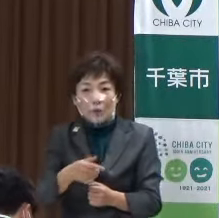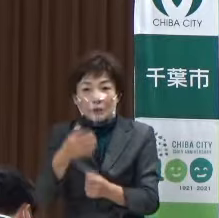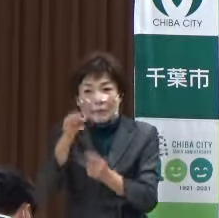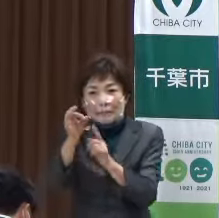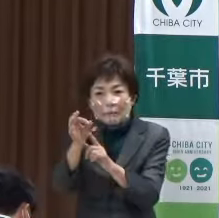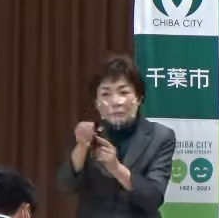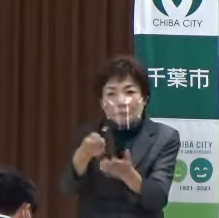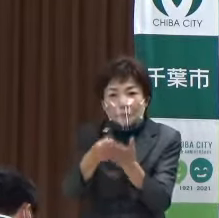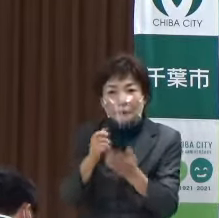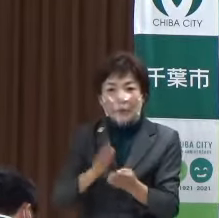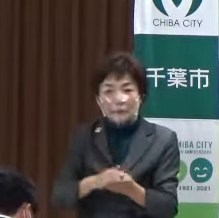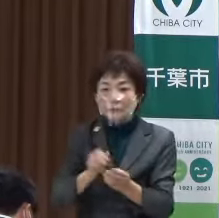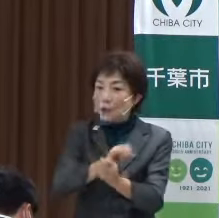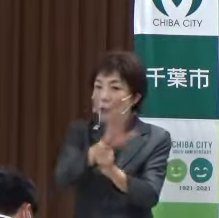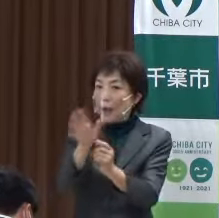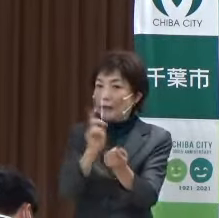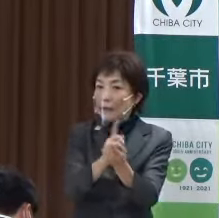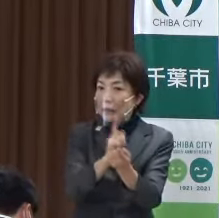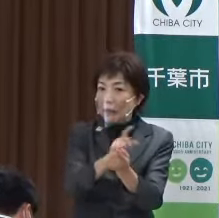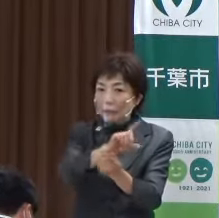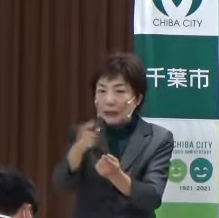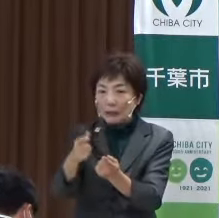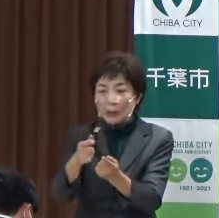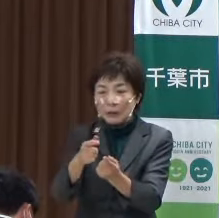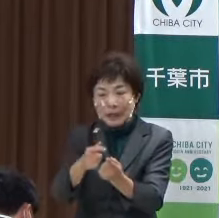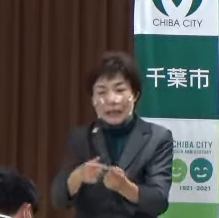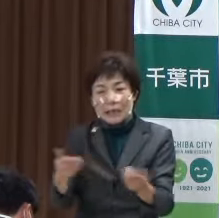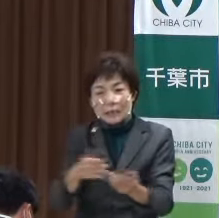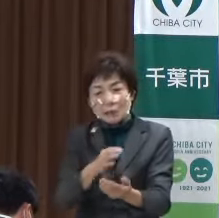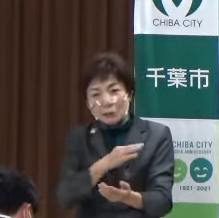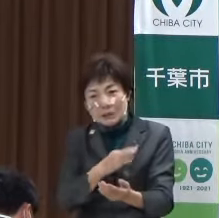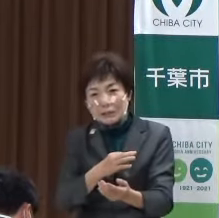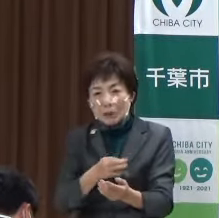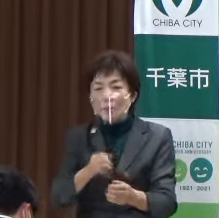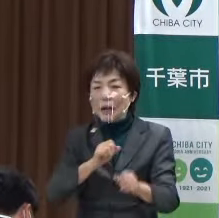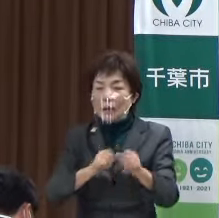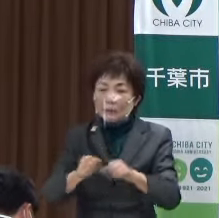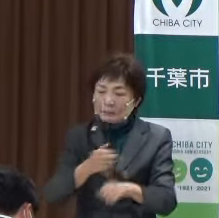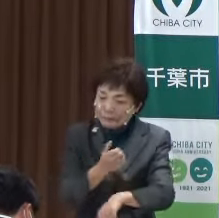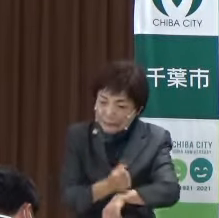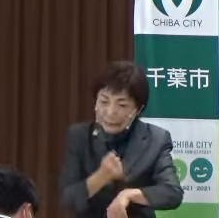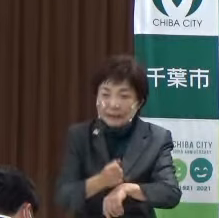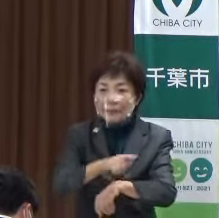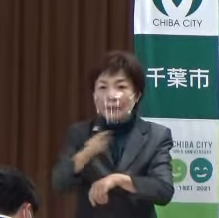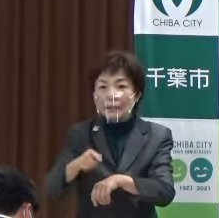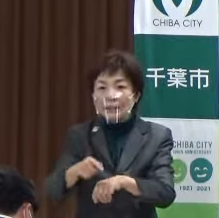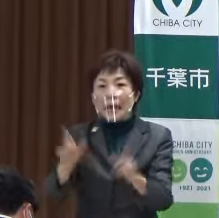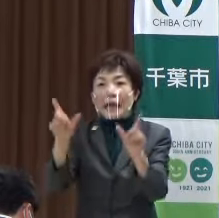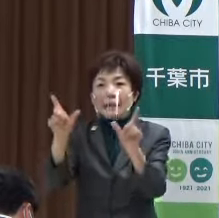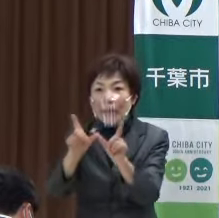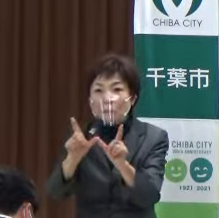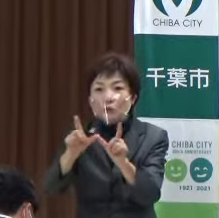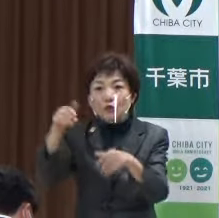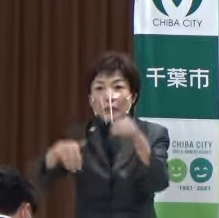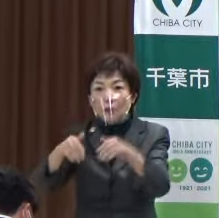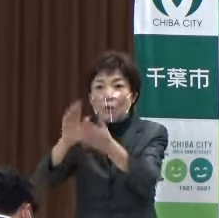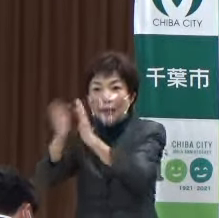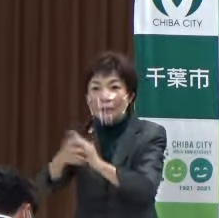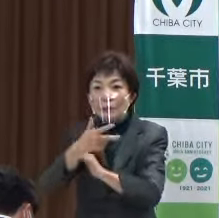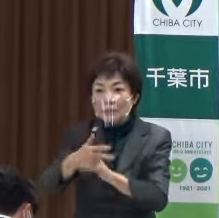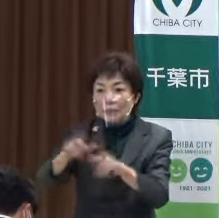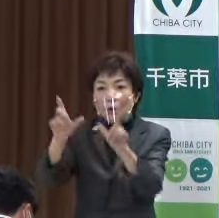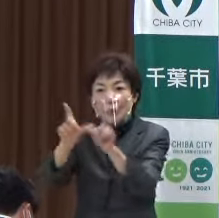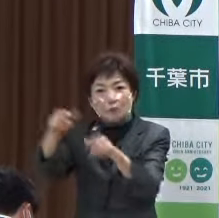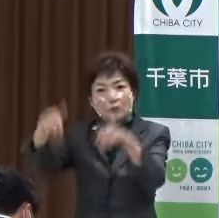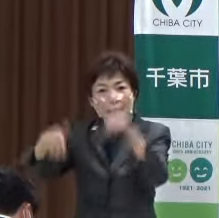額や、もしくはコロナ対応等で把握している職員の稼働を低減するためにも、ダブル選挙にするというこの目